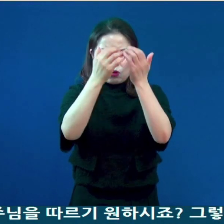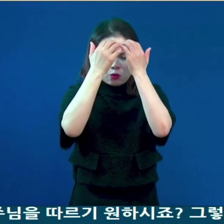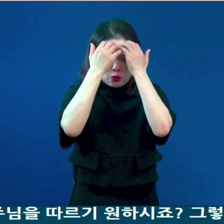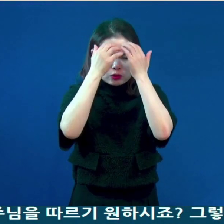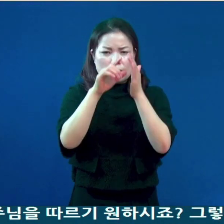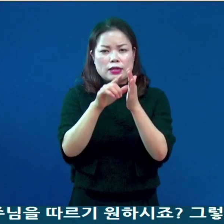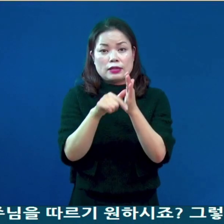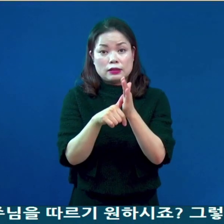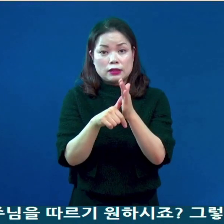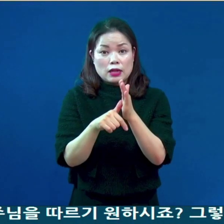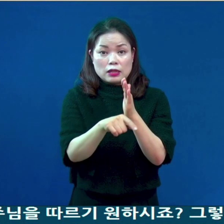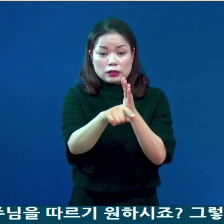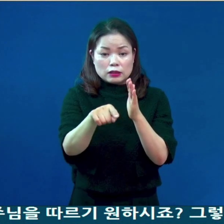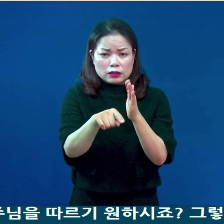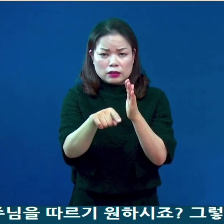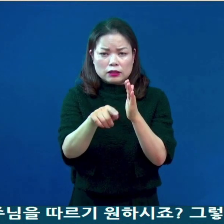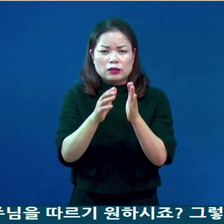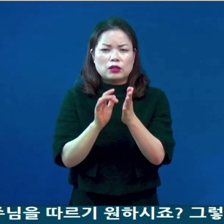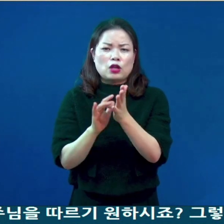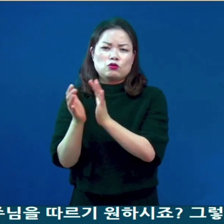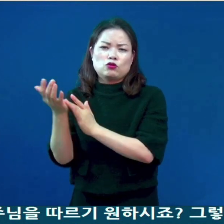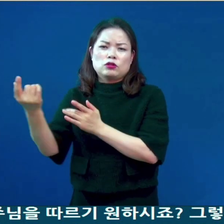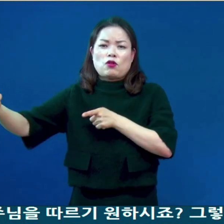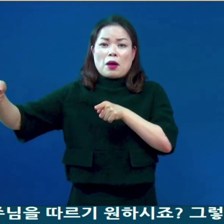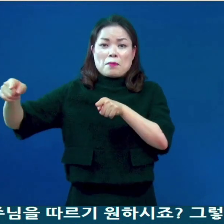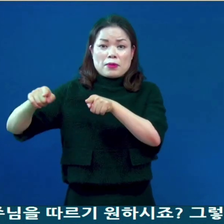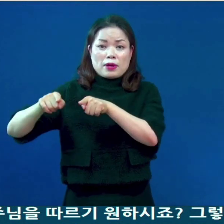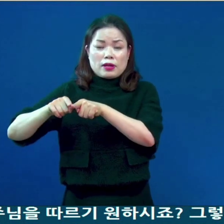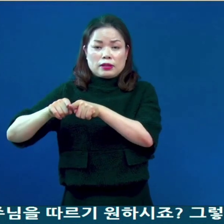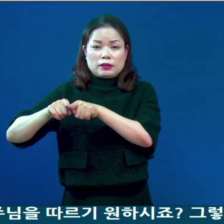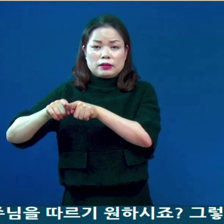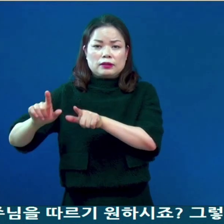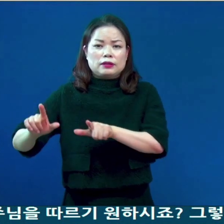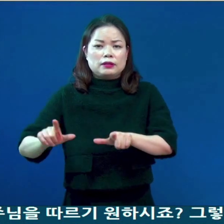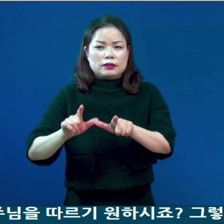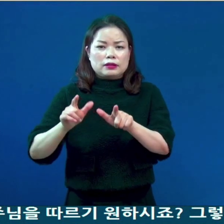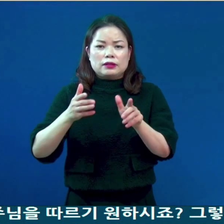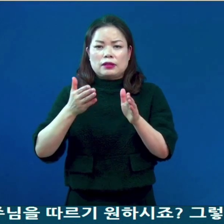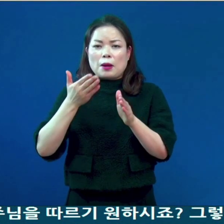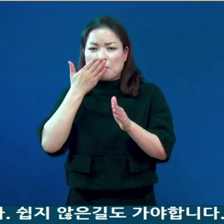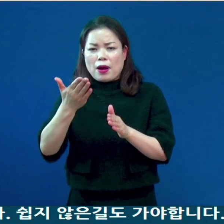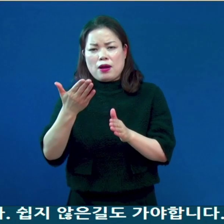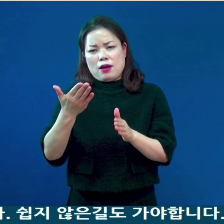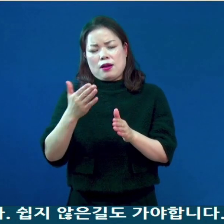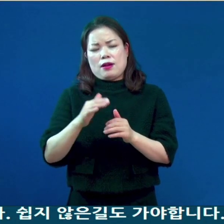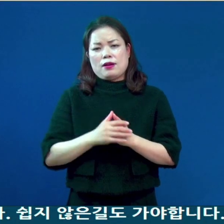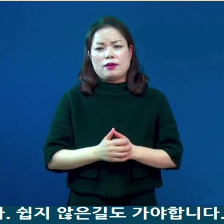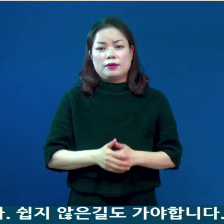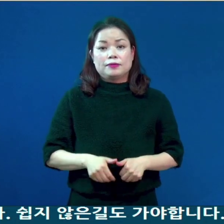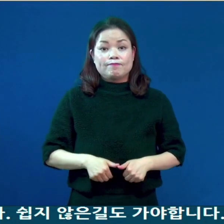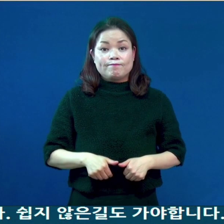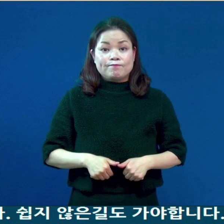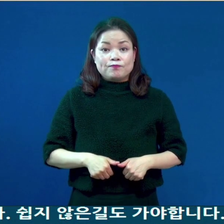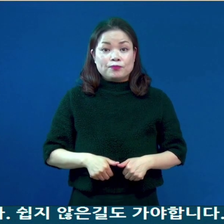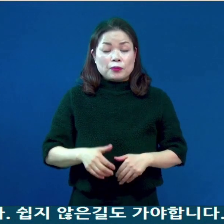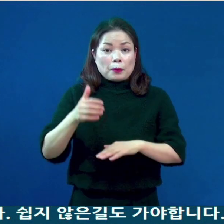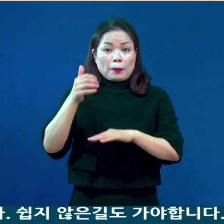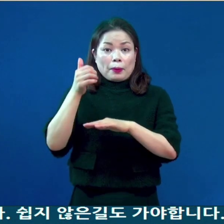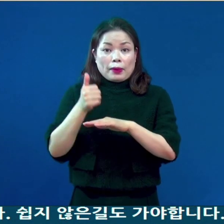시기도 그 안에 머무는 예수님과 함께 지나갈 수 있어야 하는 것이죠.